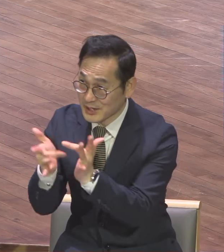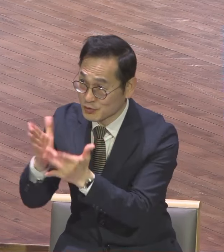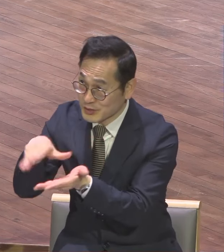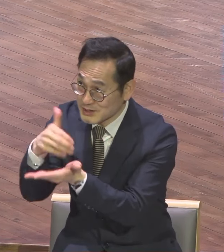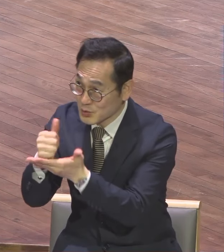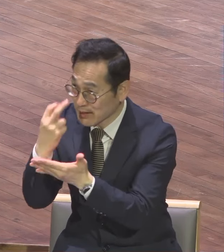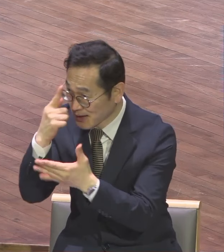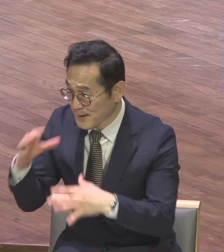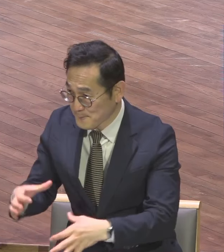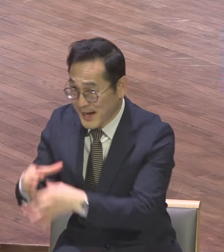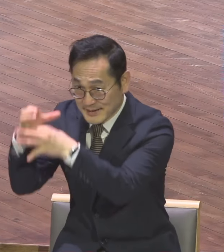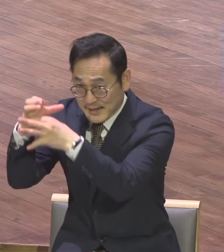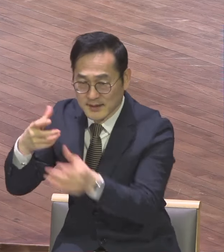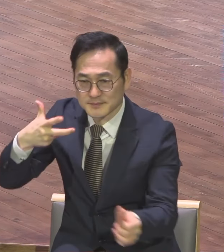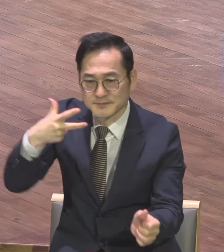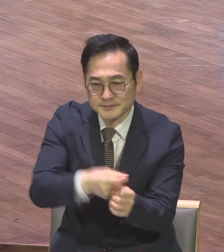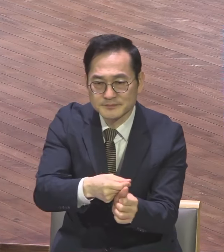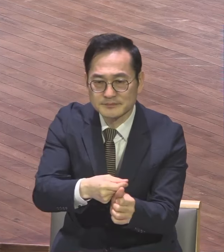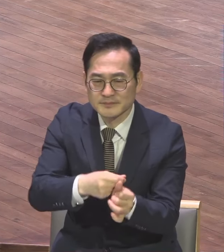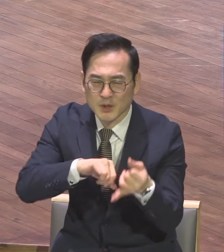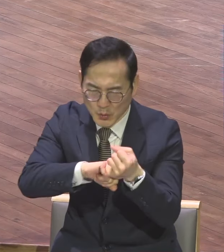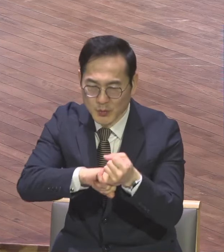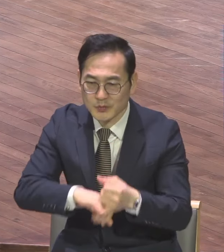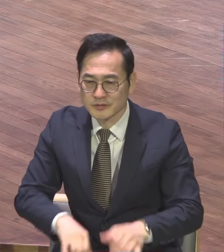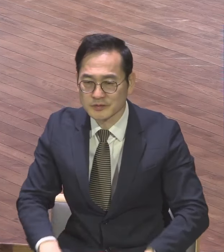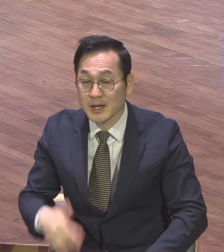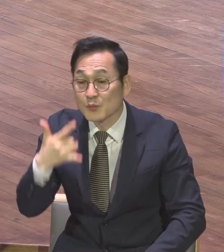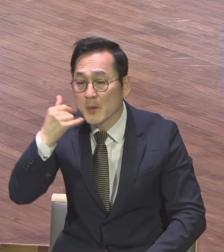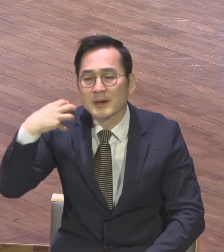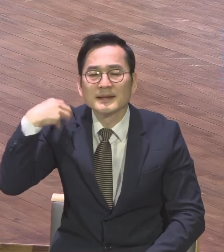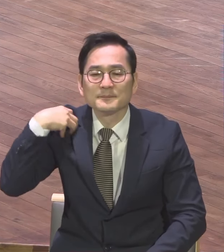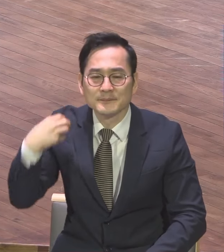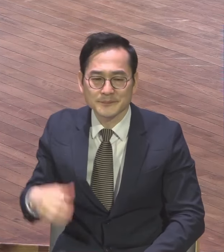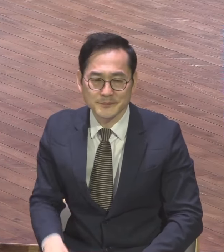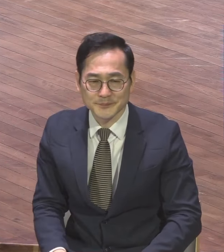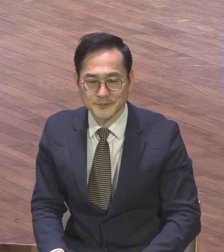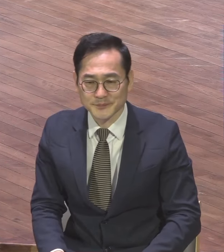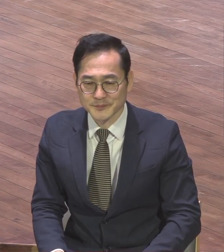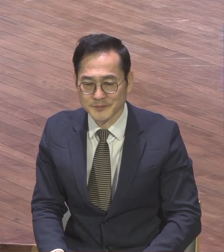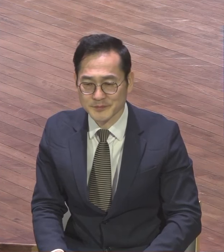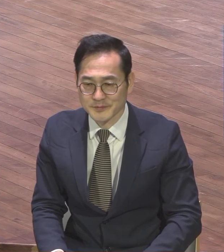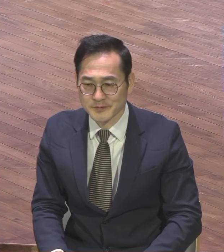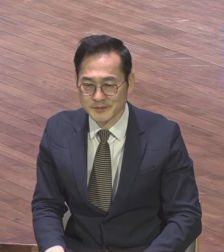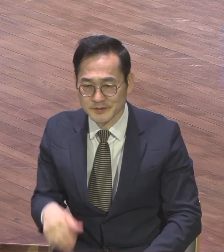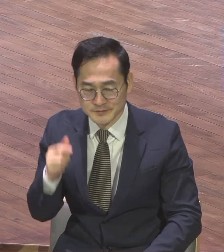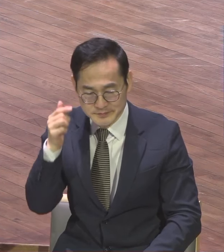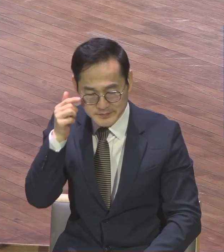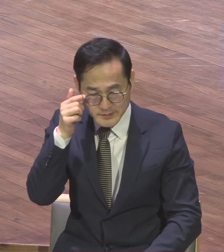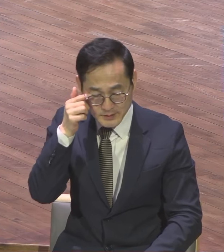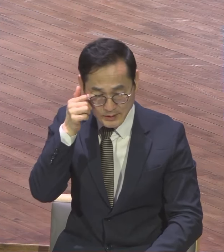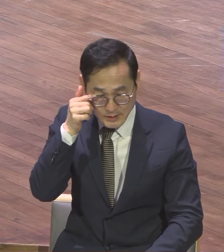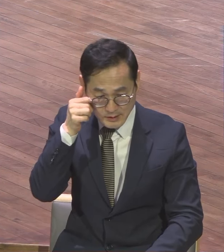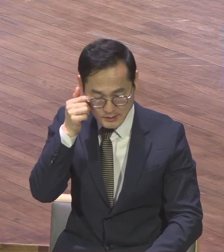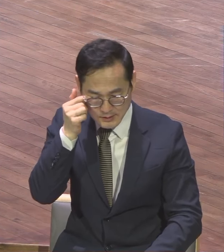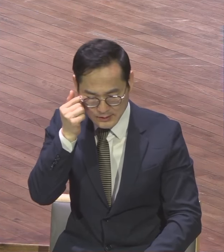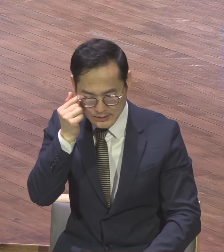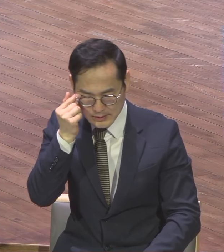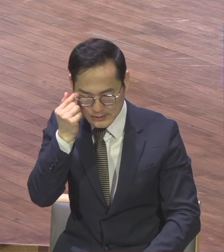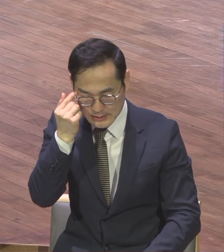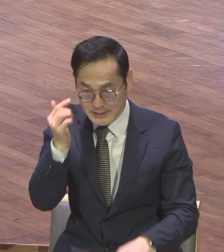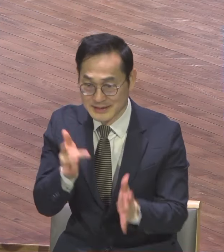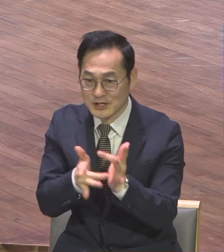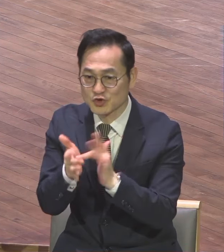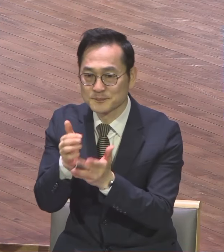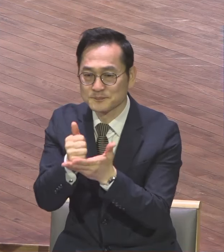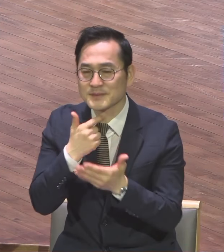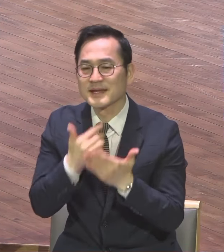세우도록 어려서부터 인도하는 것입니다. 그게 부모의 사명이란 것입니다. 예수님과 일사되는 축복을 맛볼 수 있도록